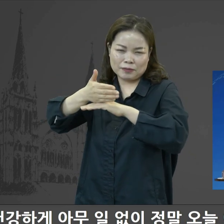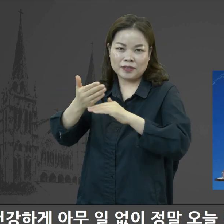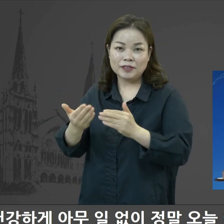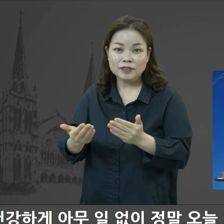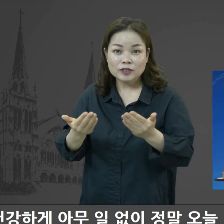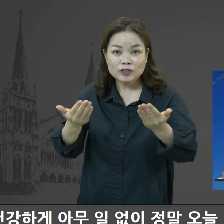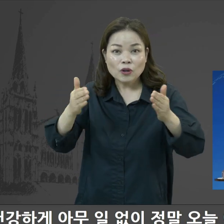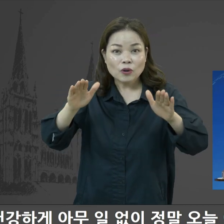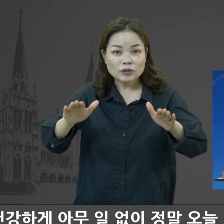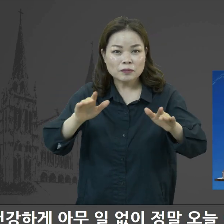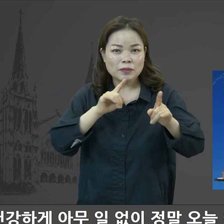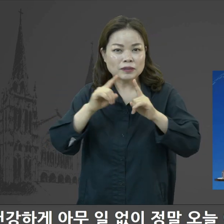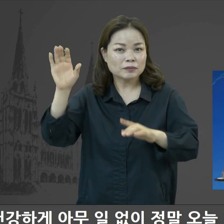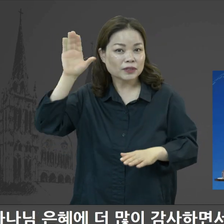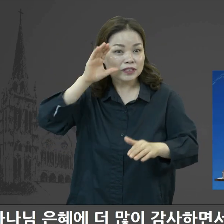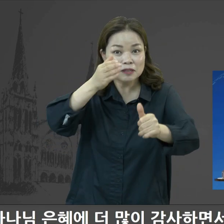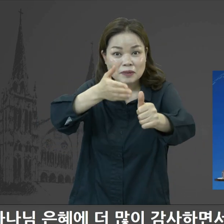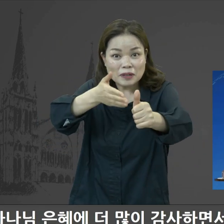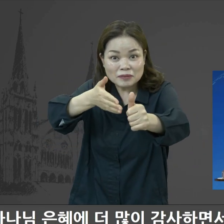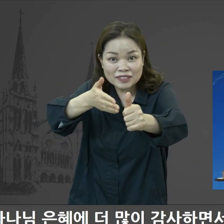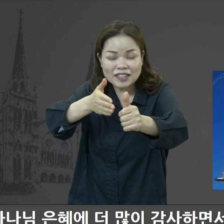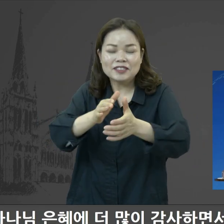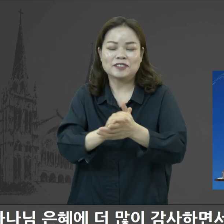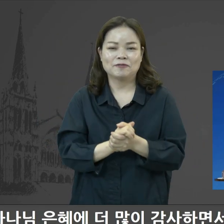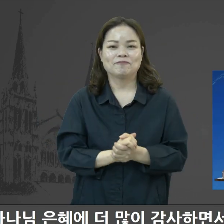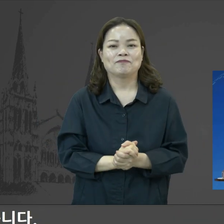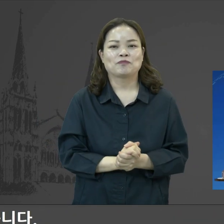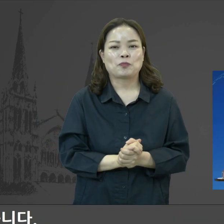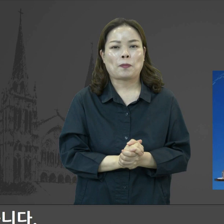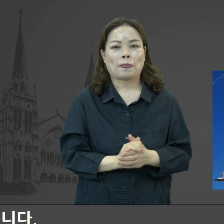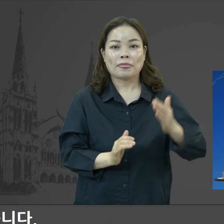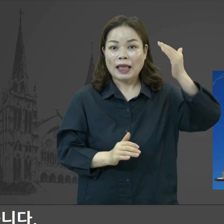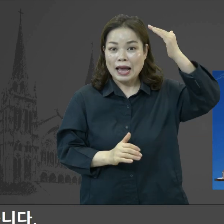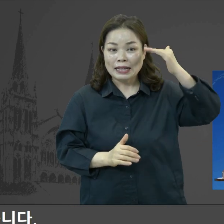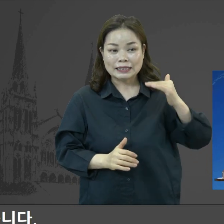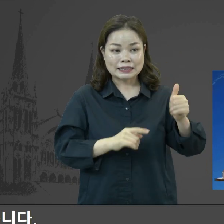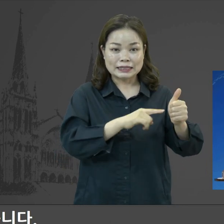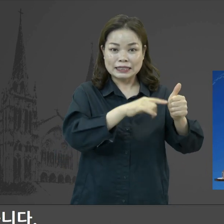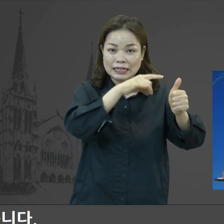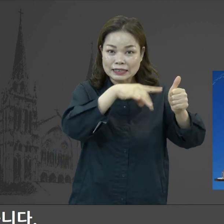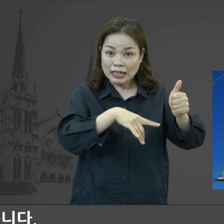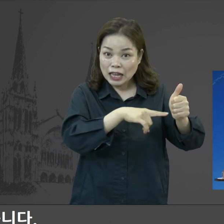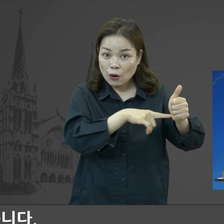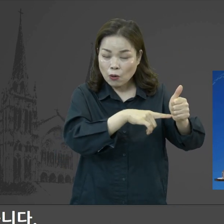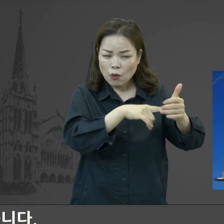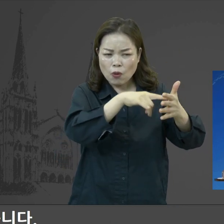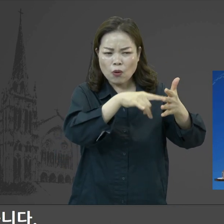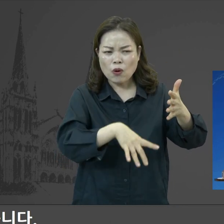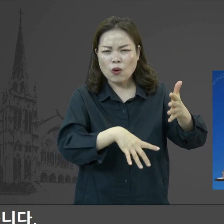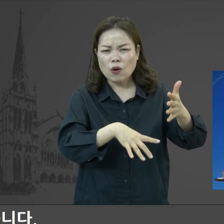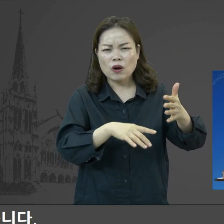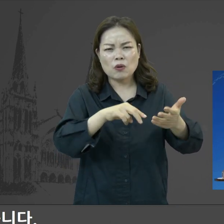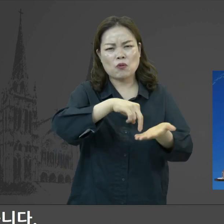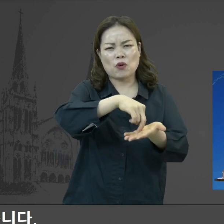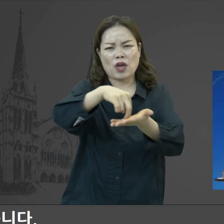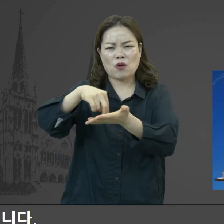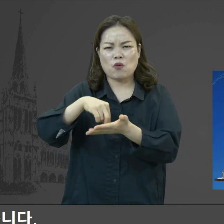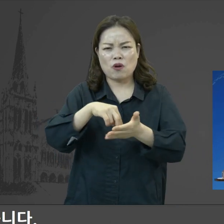감사하면서 오늘 같이 말씀 들었으면 좋겠습니다. 삭개오는 너무나 외로웠던